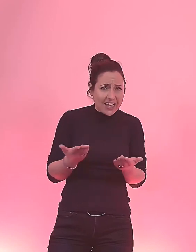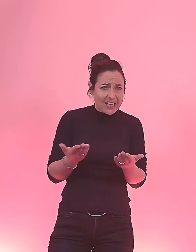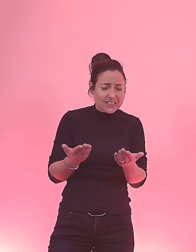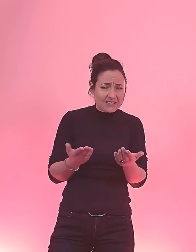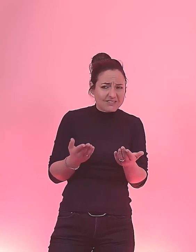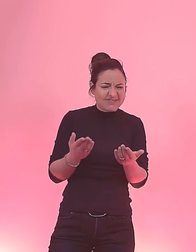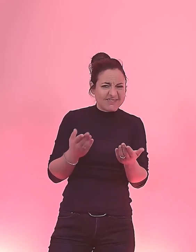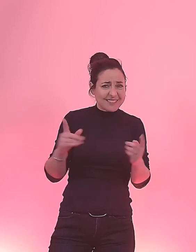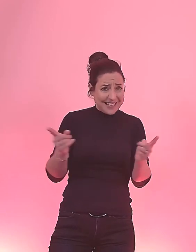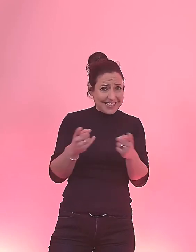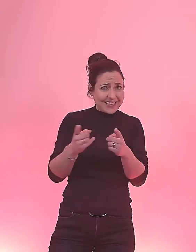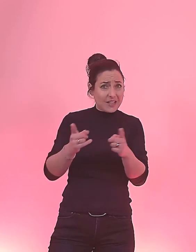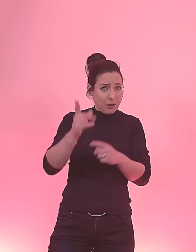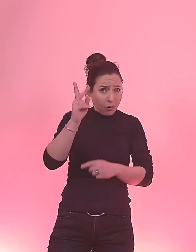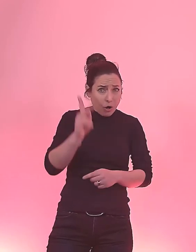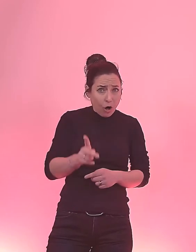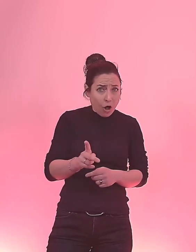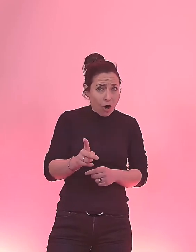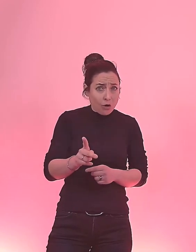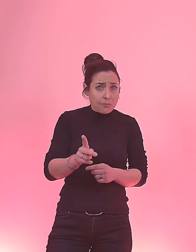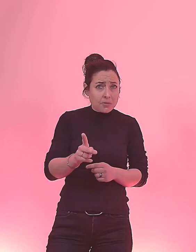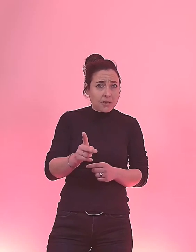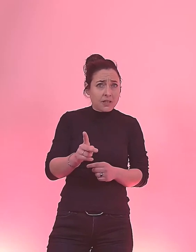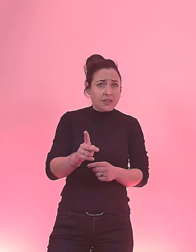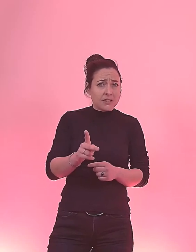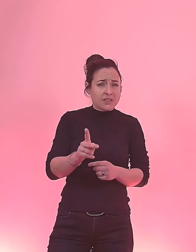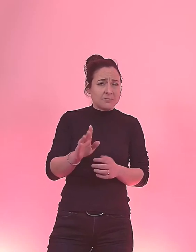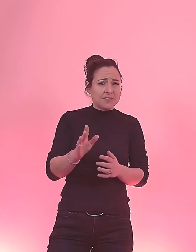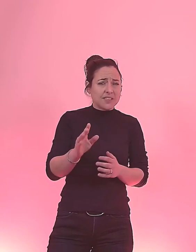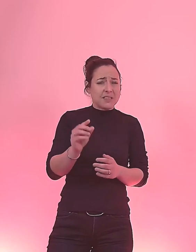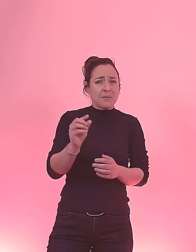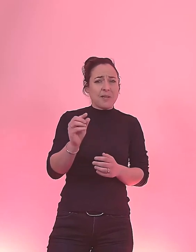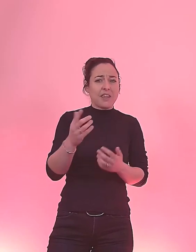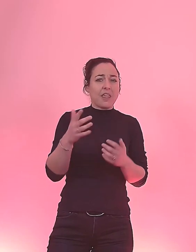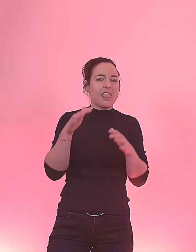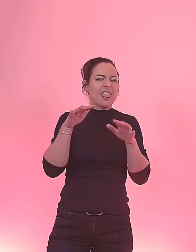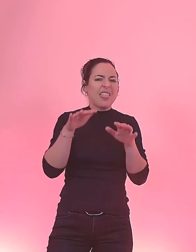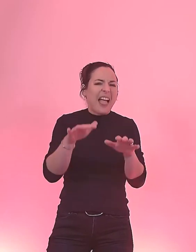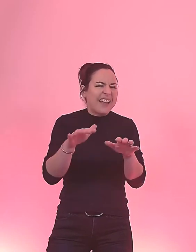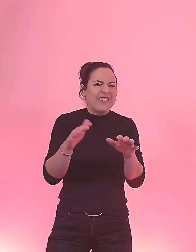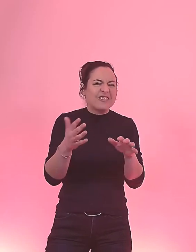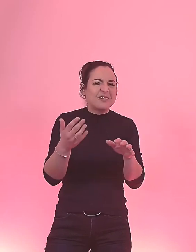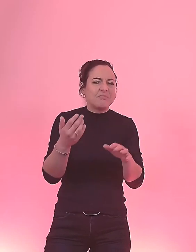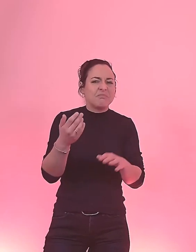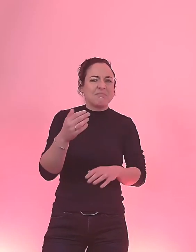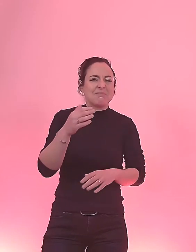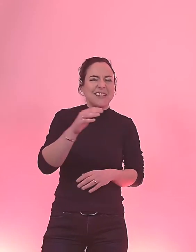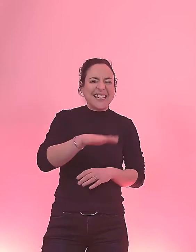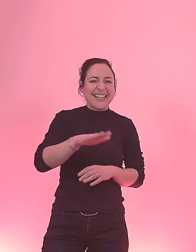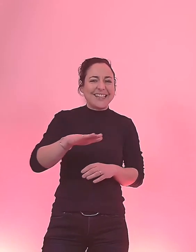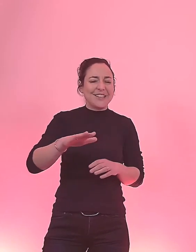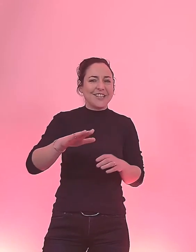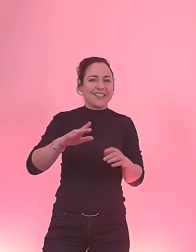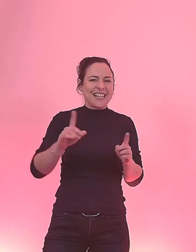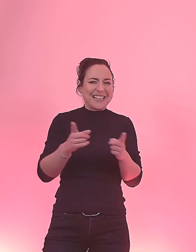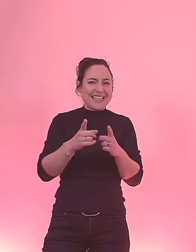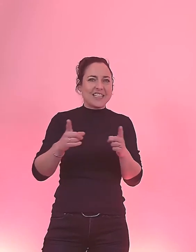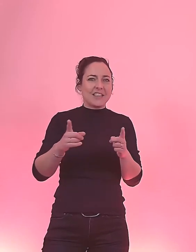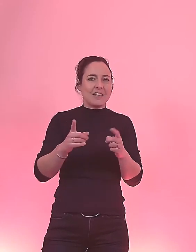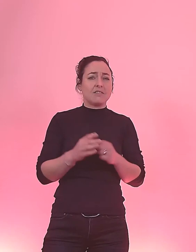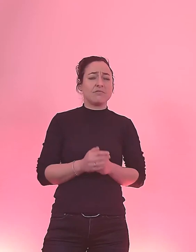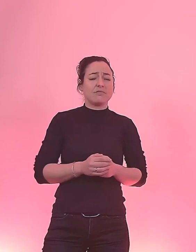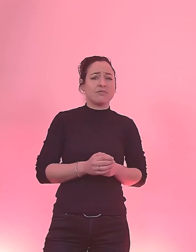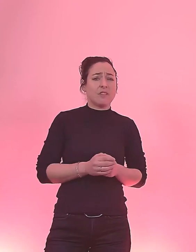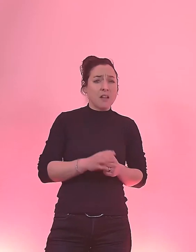klopt dit liedje wel eens het niet te naïef echt zo'n kinderliedje wacht maar tot het